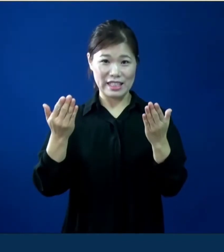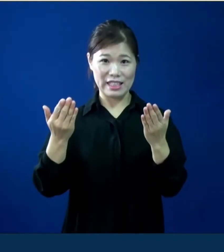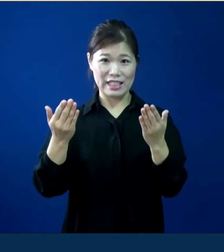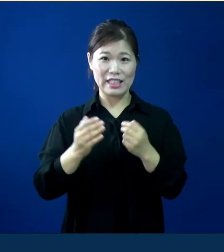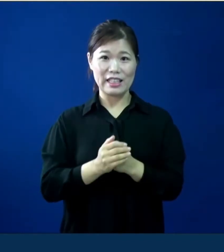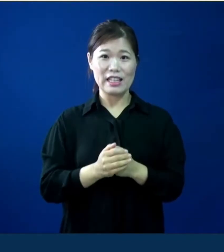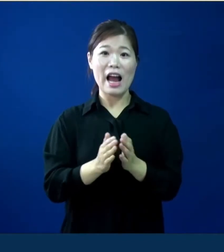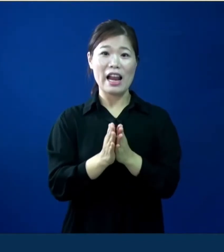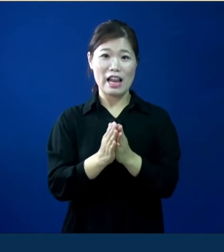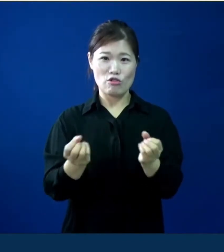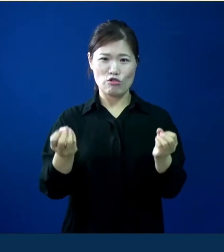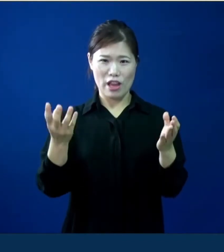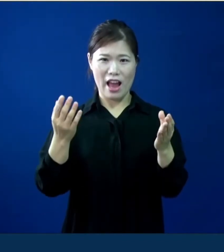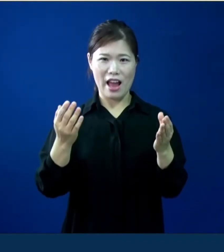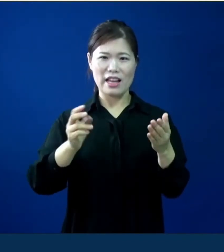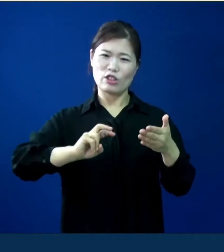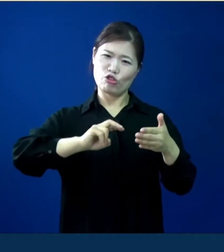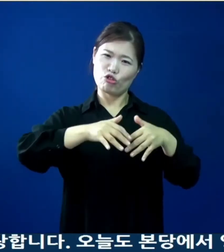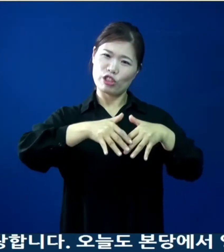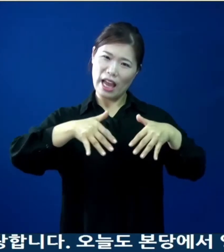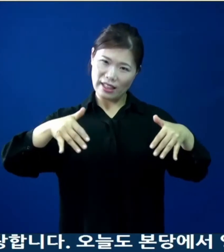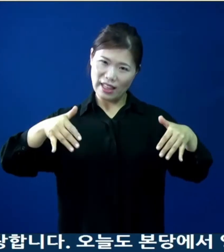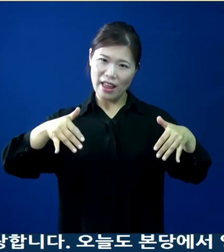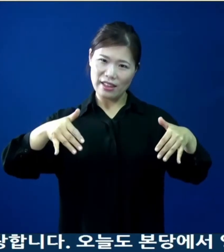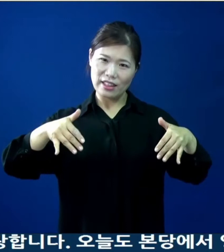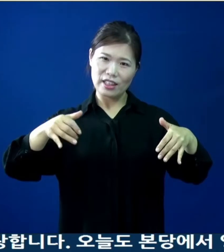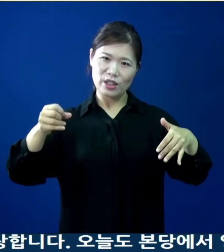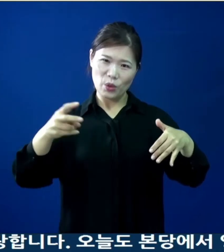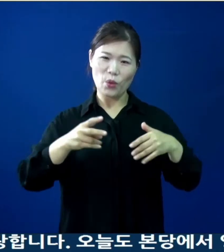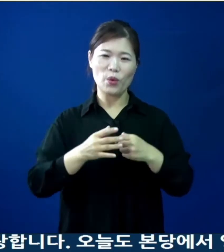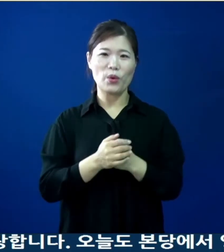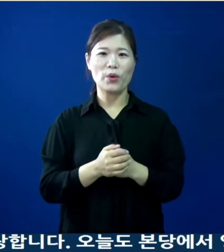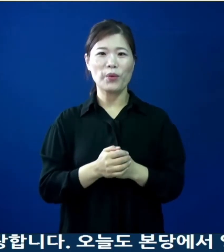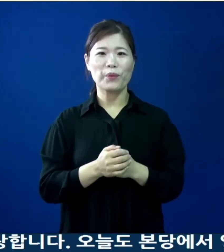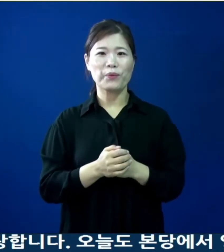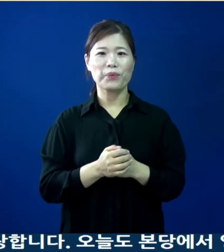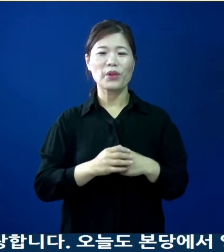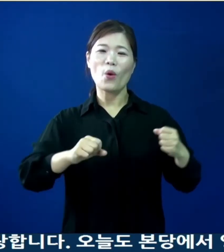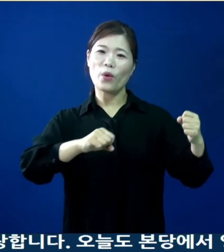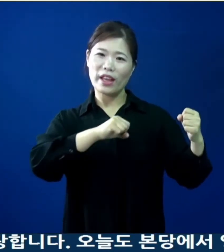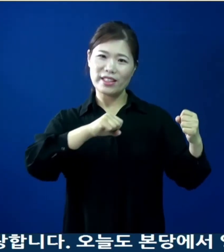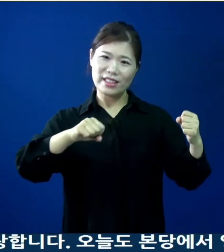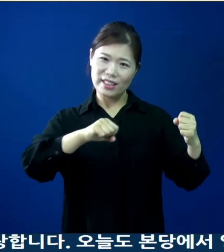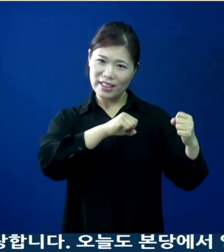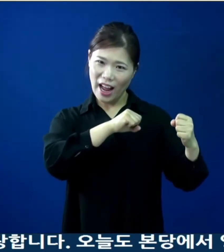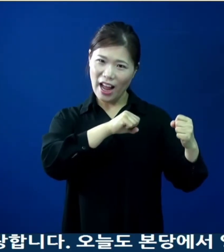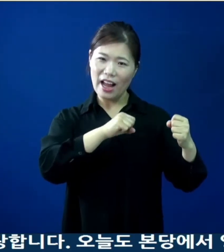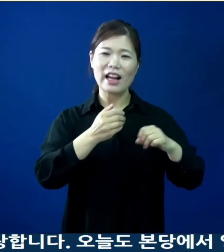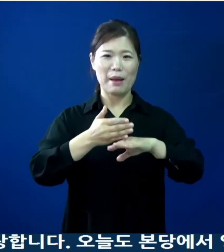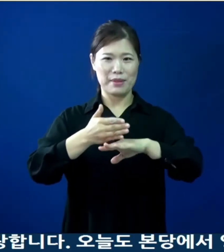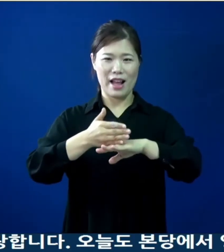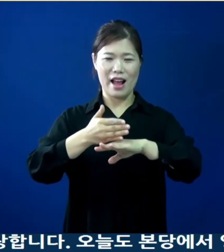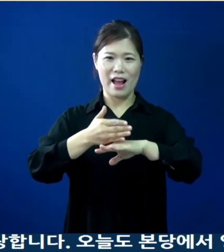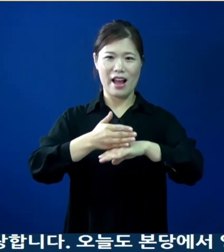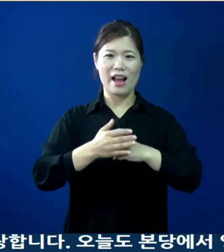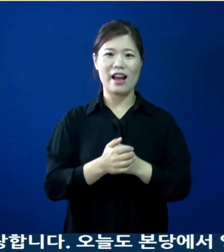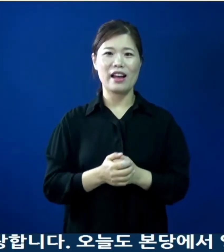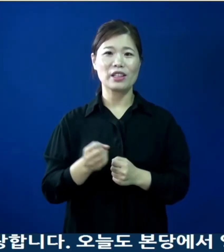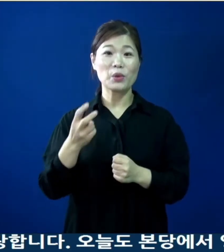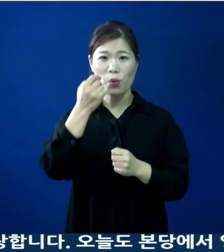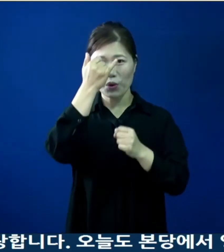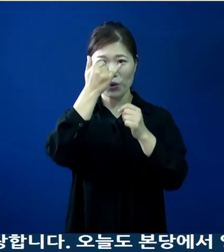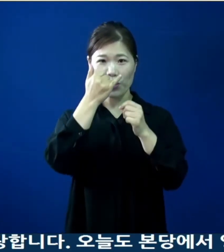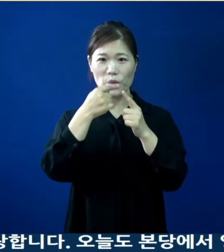우리 할렐루야 중창단, 할렐루야 찬양대 중창단, 또 오케스트라 감사드리며 교회를